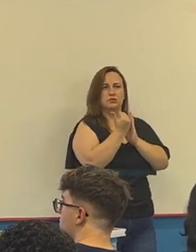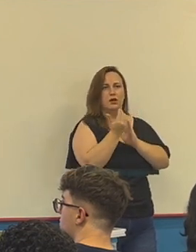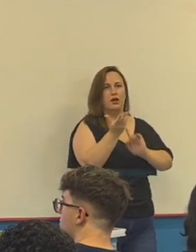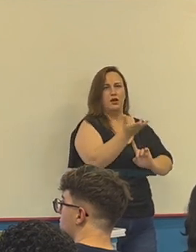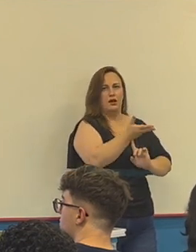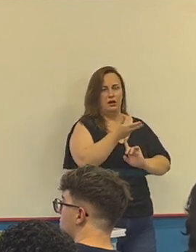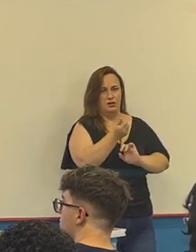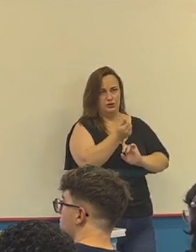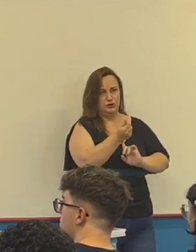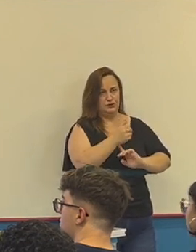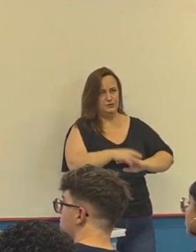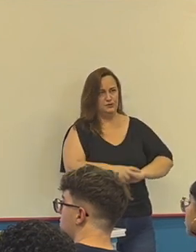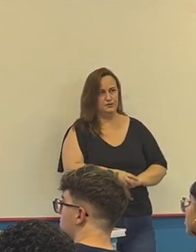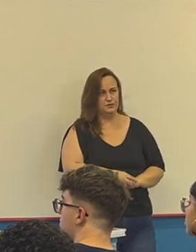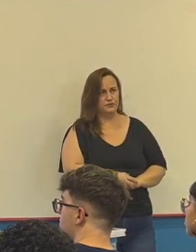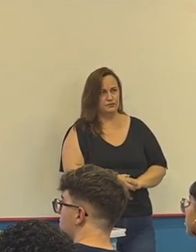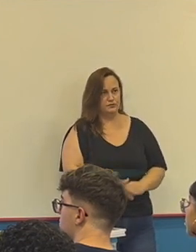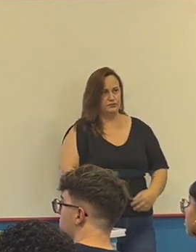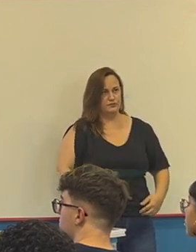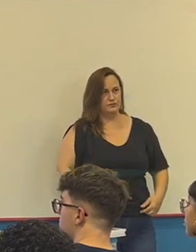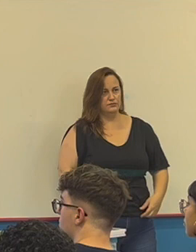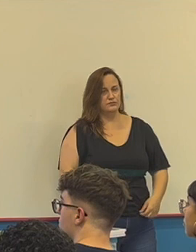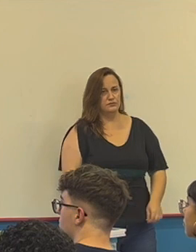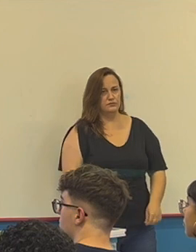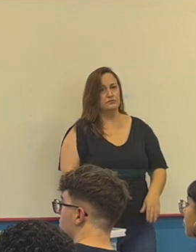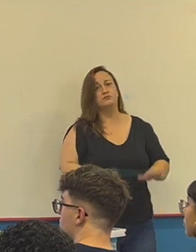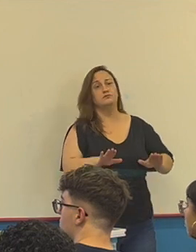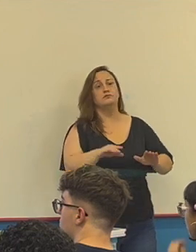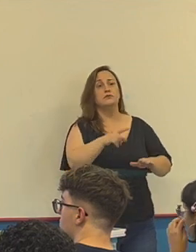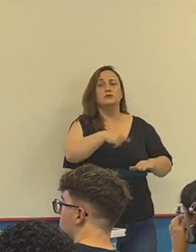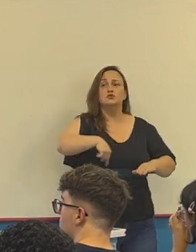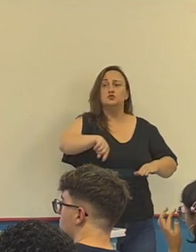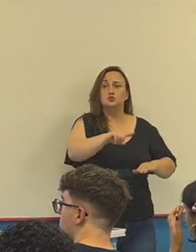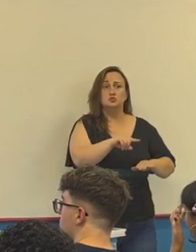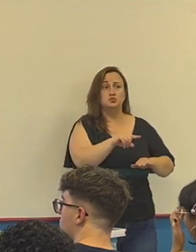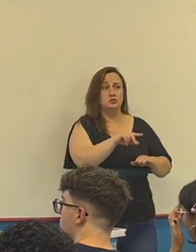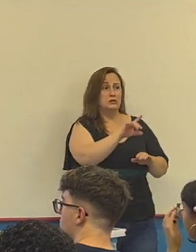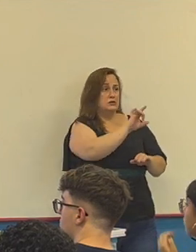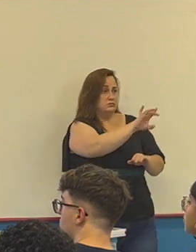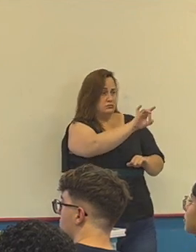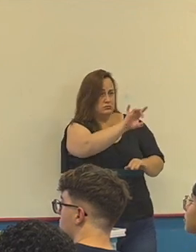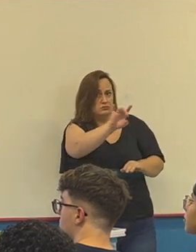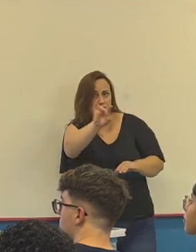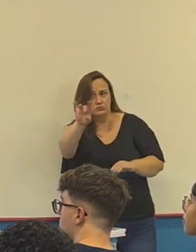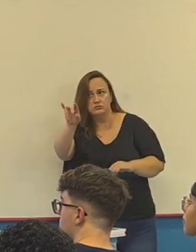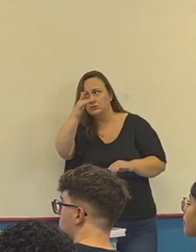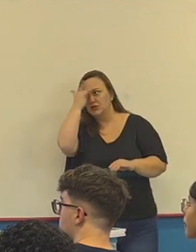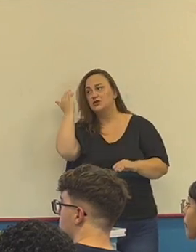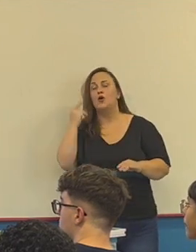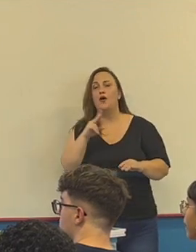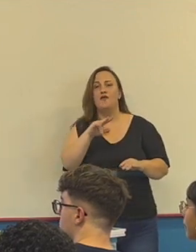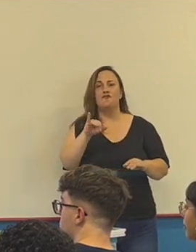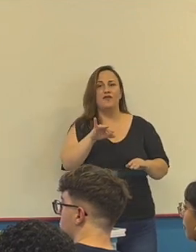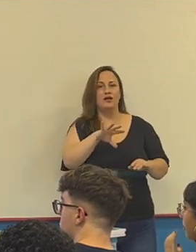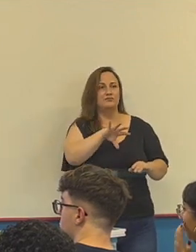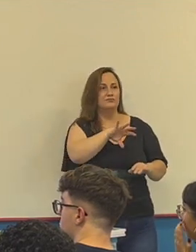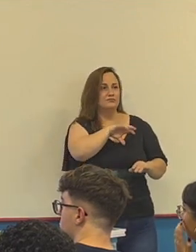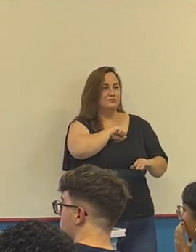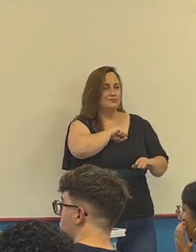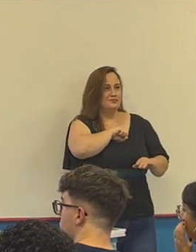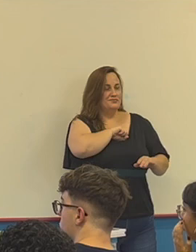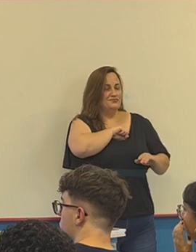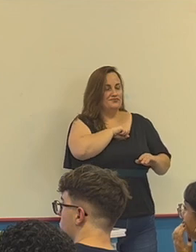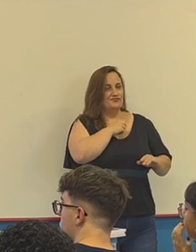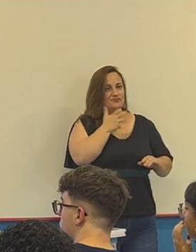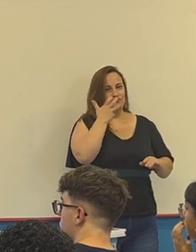É, mas vocês vão fazer isso, né? Se for o caso de vocês, com o maior gosto possível, porque você está